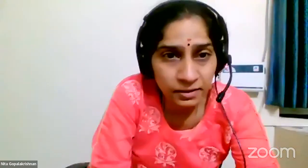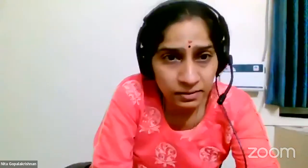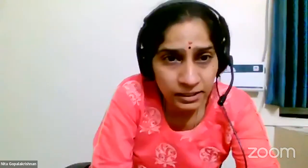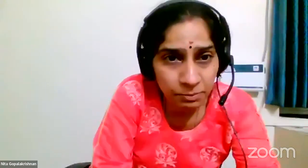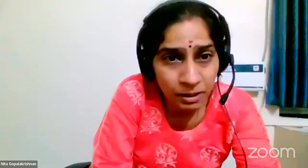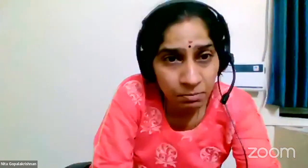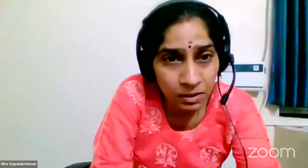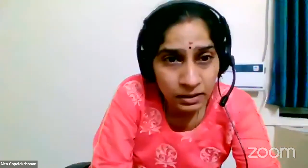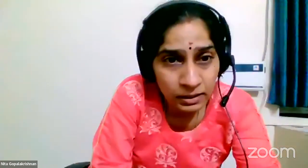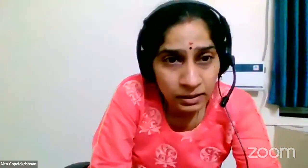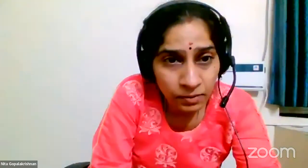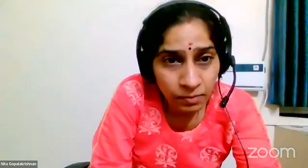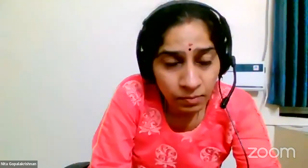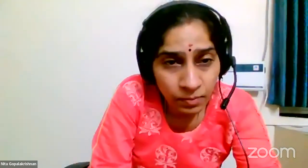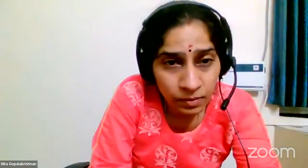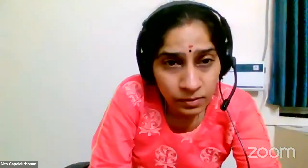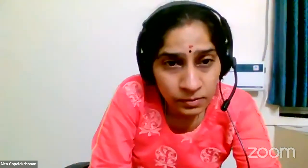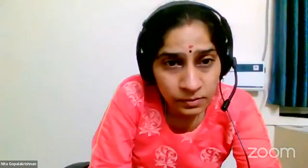ब्रह्मचारी है ना, कि ब्रह्म ब्राह्मण